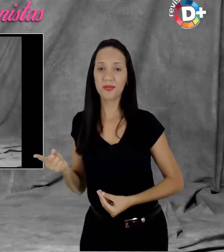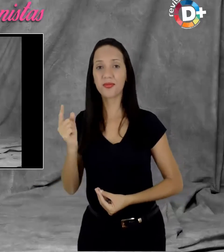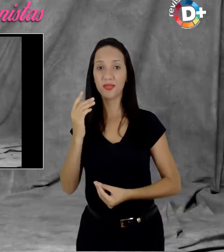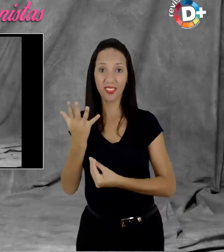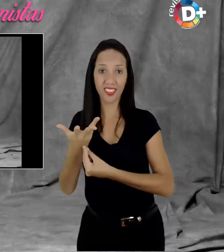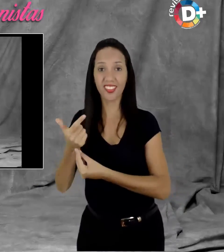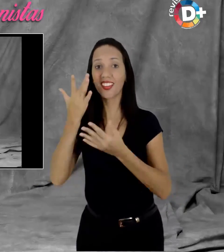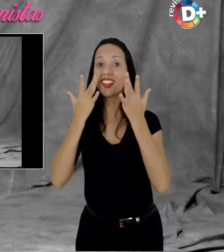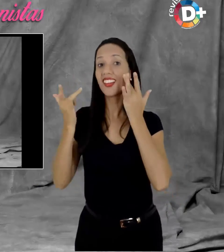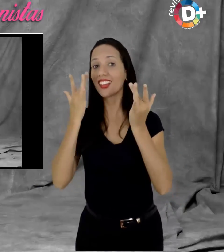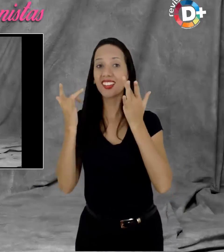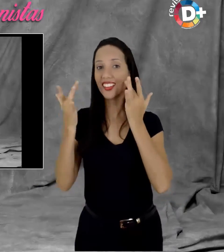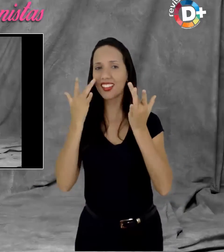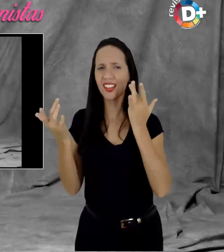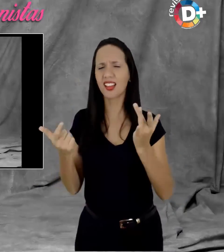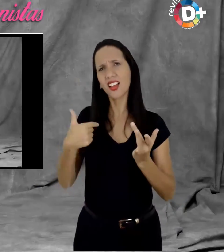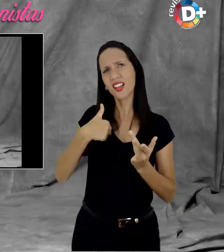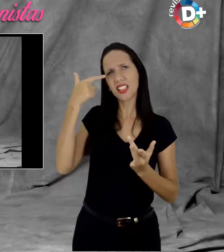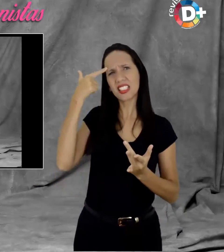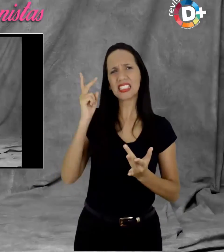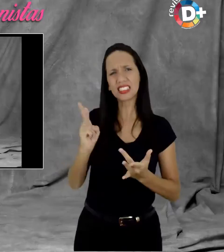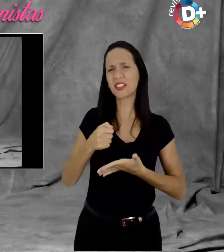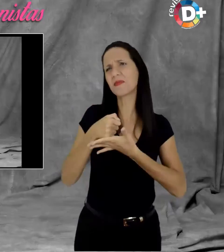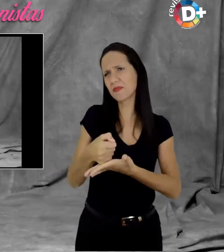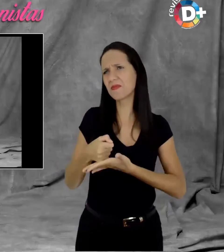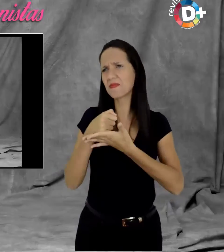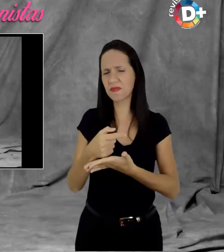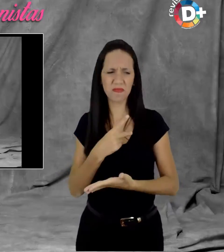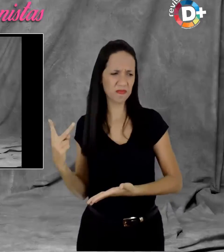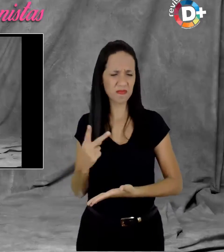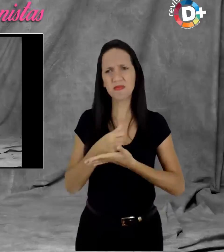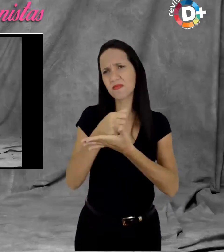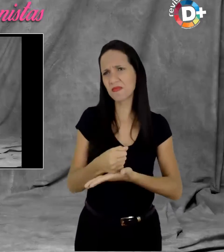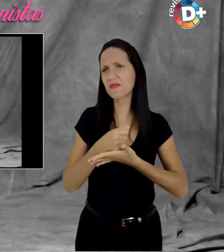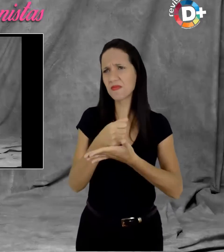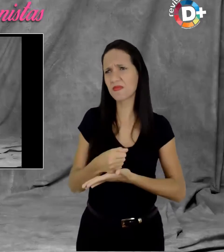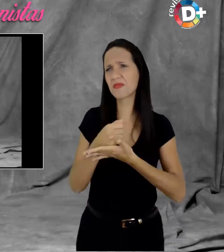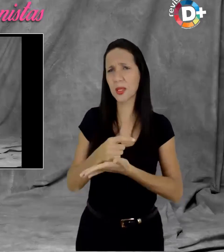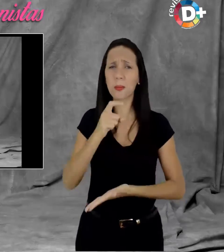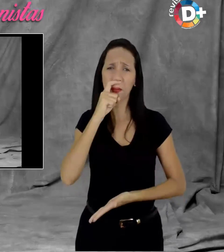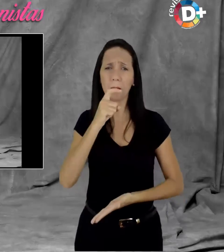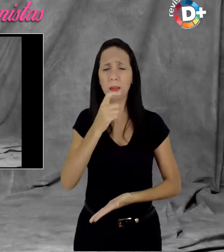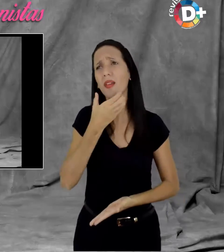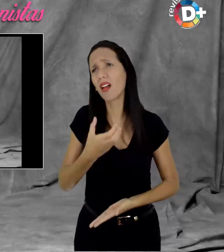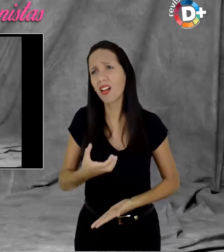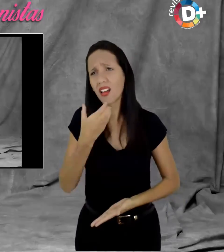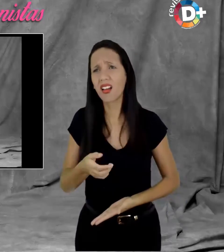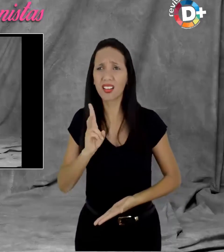mudar de ideia. Eu ia continuar fazendo o papel de ajudante de Papai Noel e duende da floresta, e não era isso